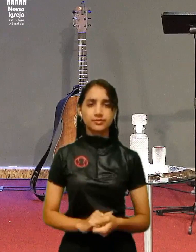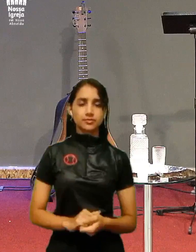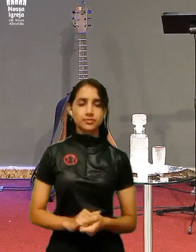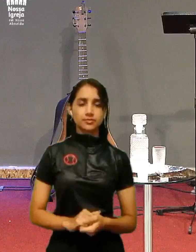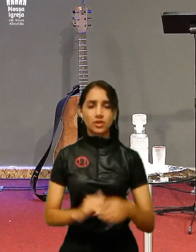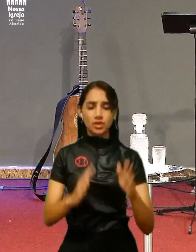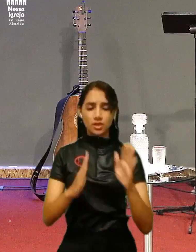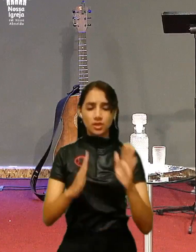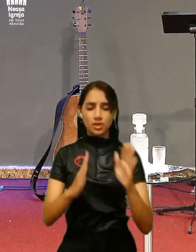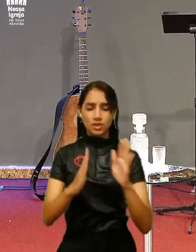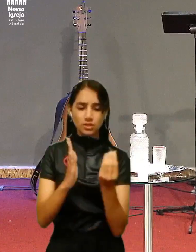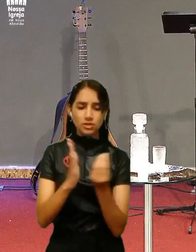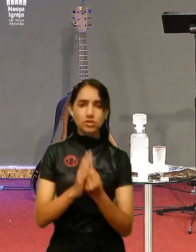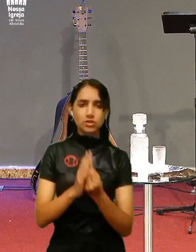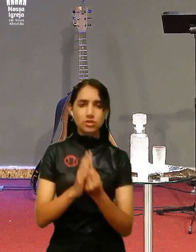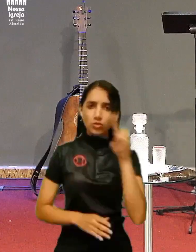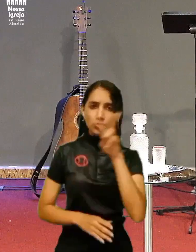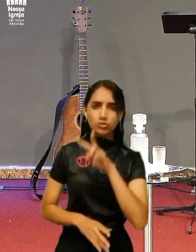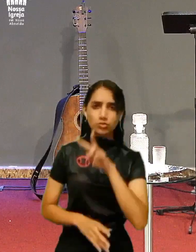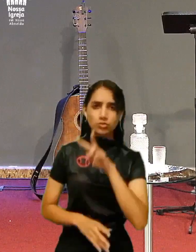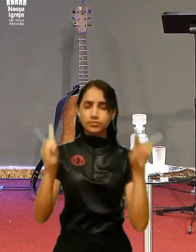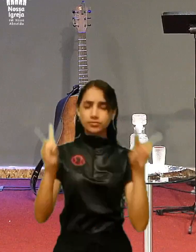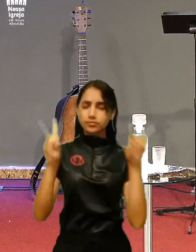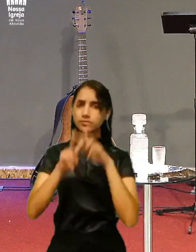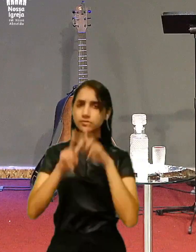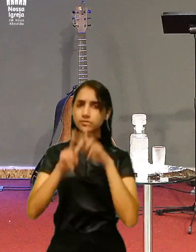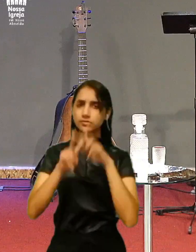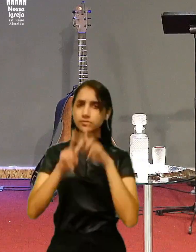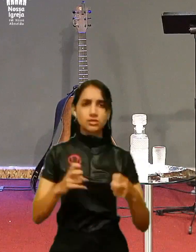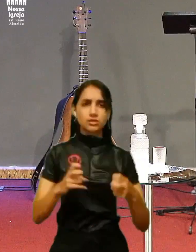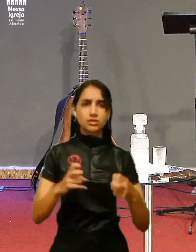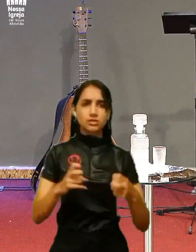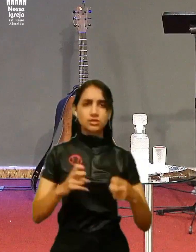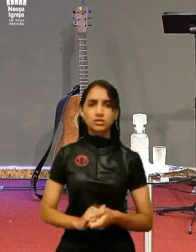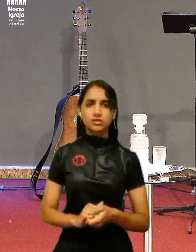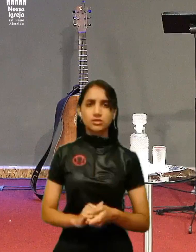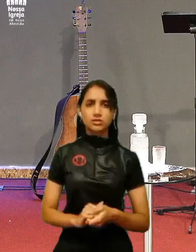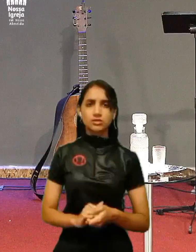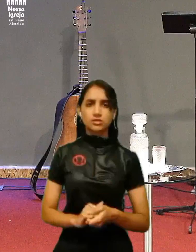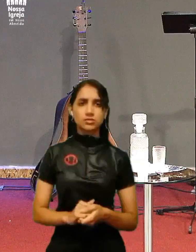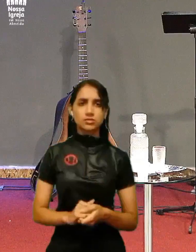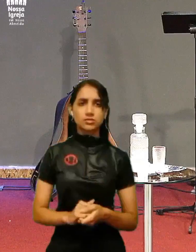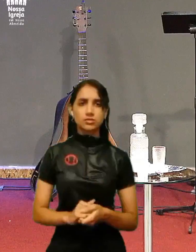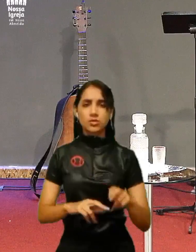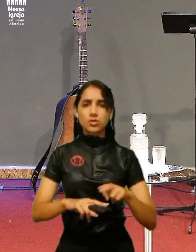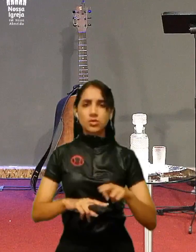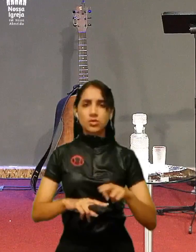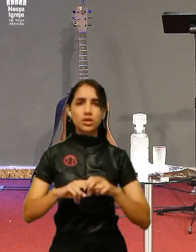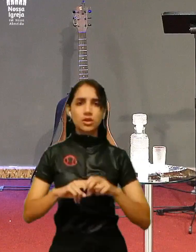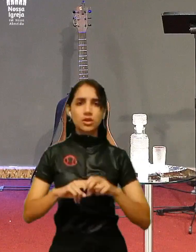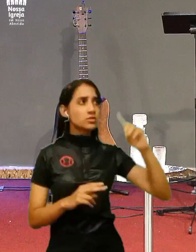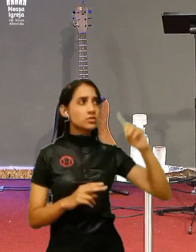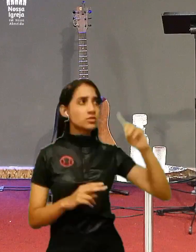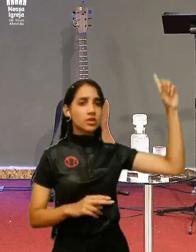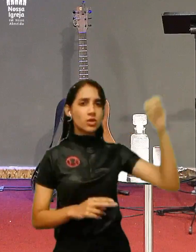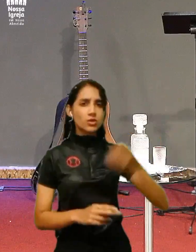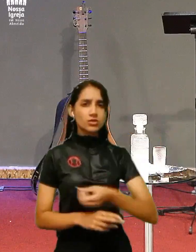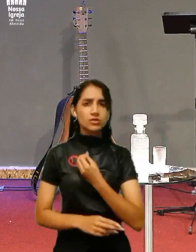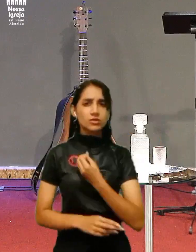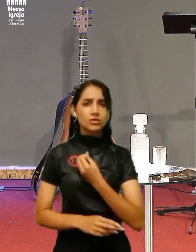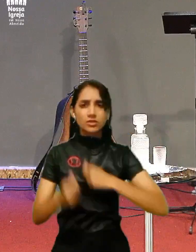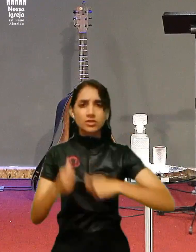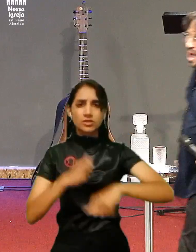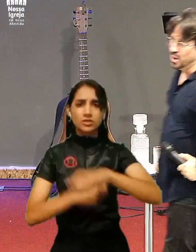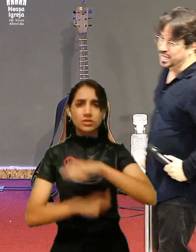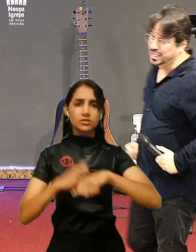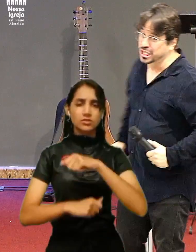igreja. Olhe para os ossos secos na sua vizinhança. Acaso pode o Senhor trazê-los à vida? Ah,